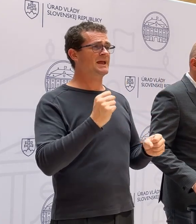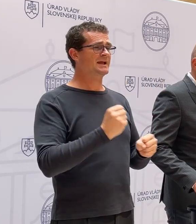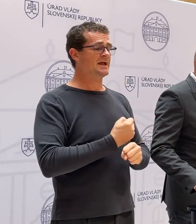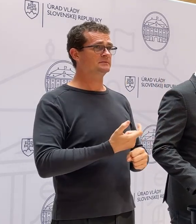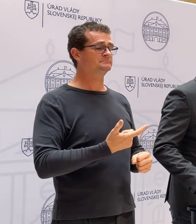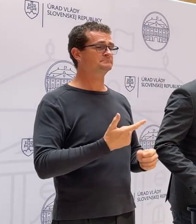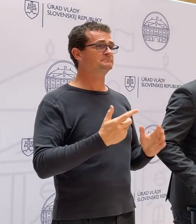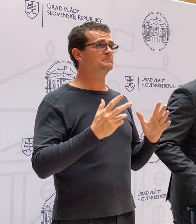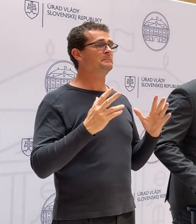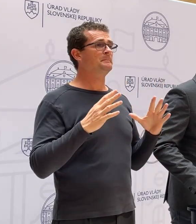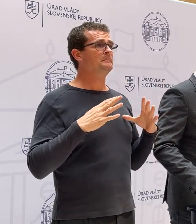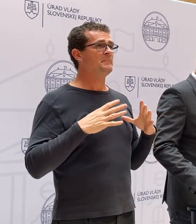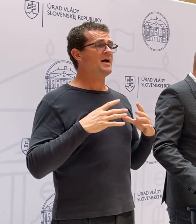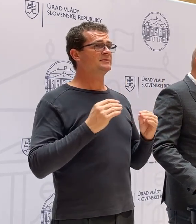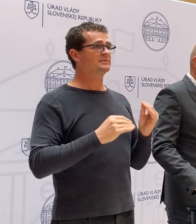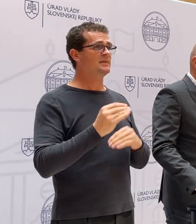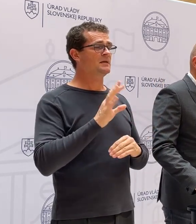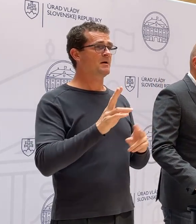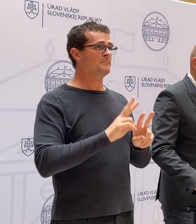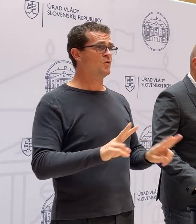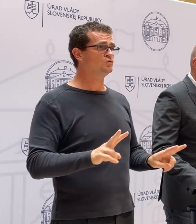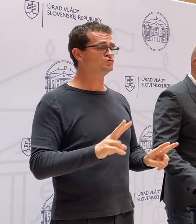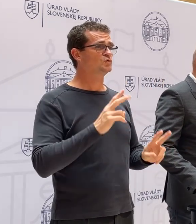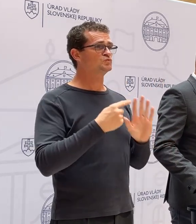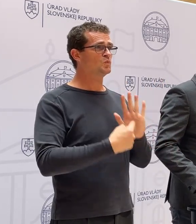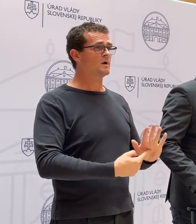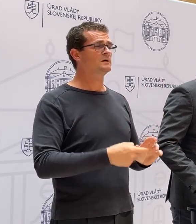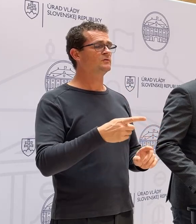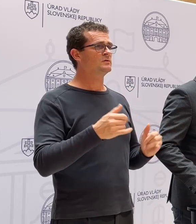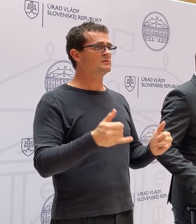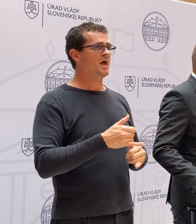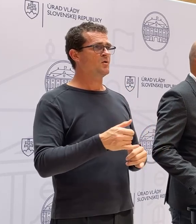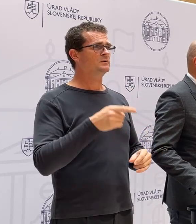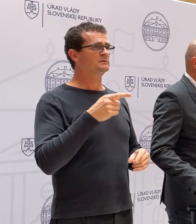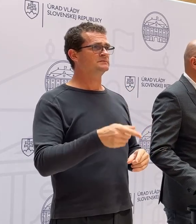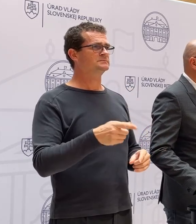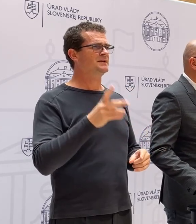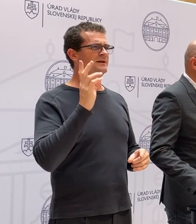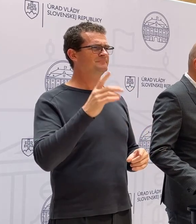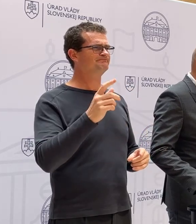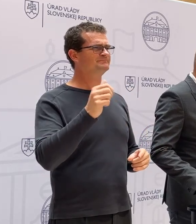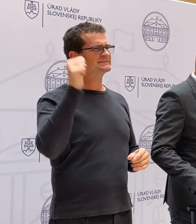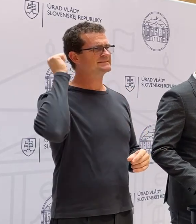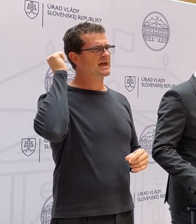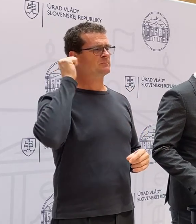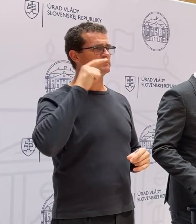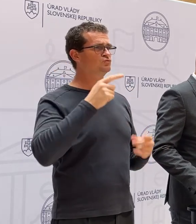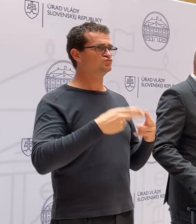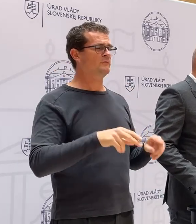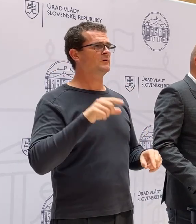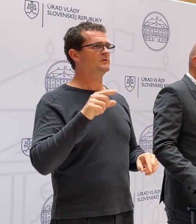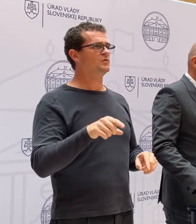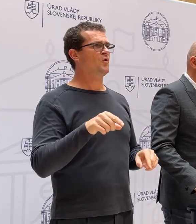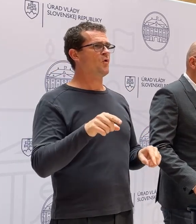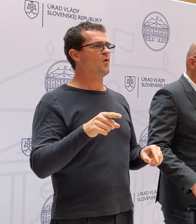vaša... Pán Naď mal včera možnosť preukázať, že to je naozaj od kosti zákerný človek a túto možnosť bez